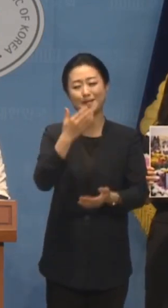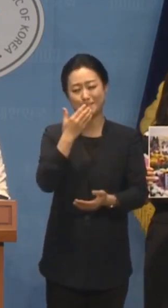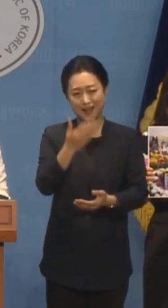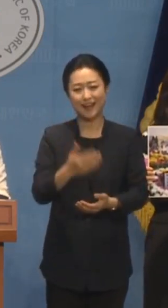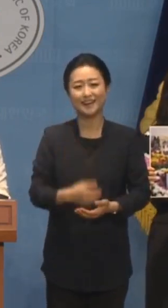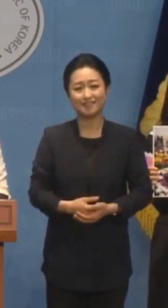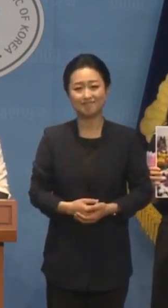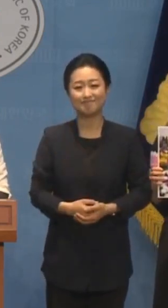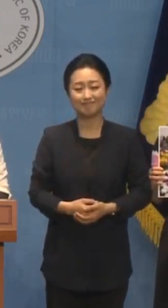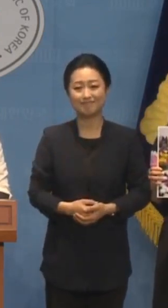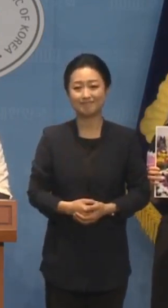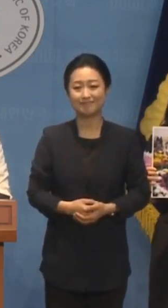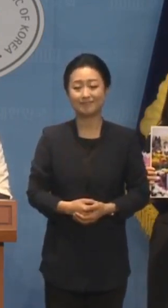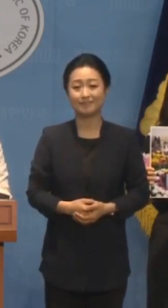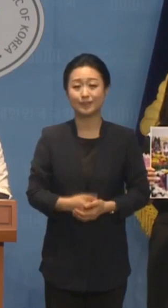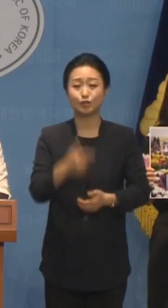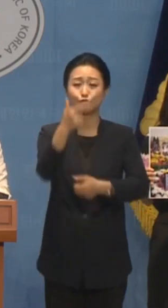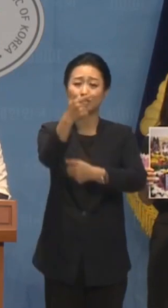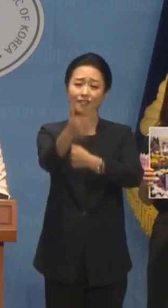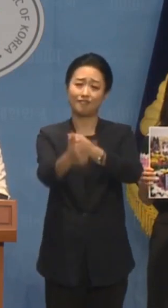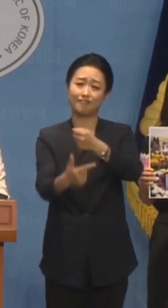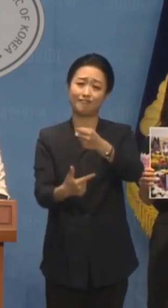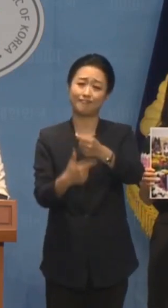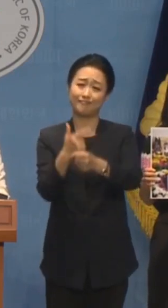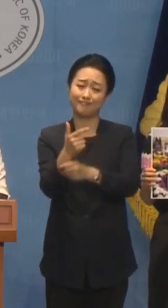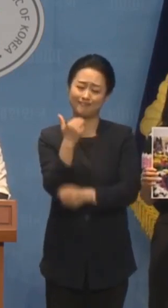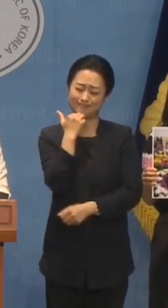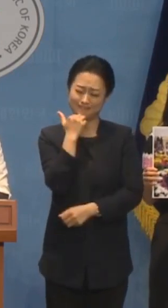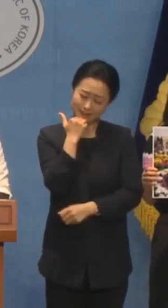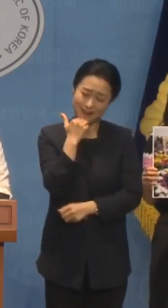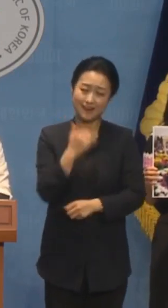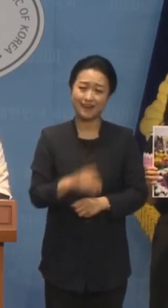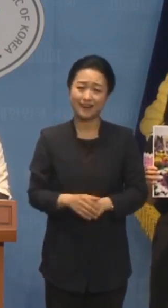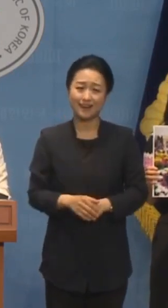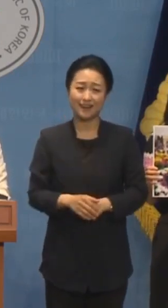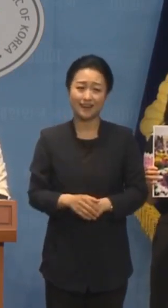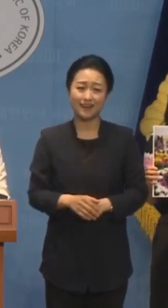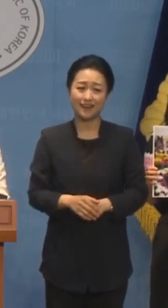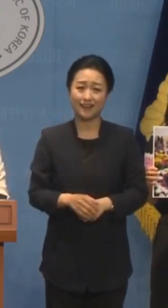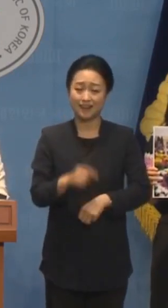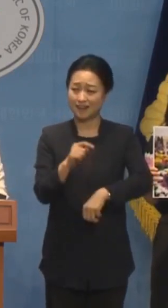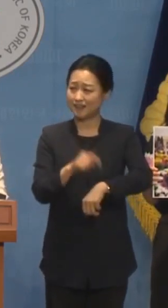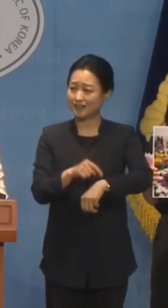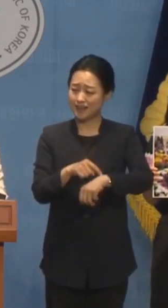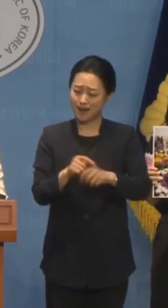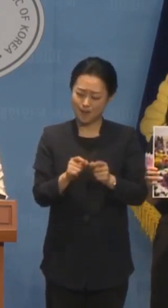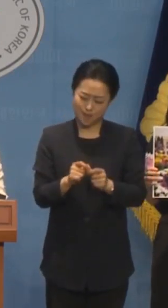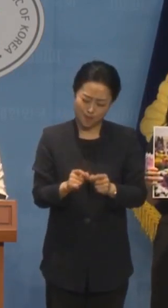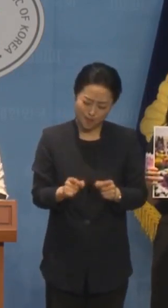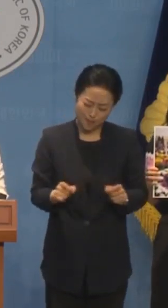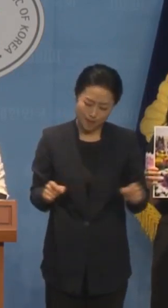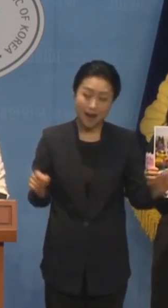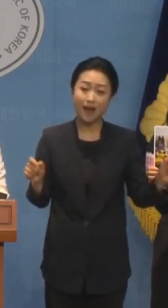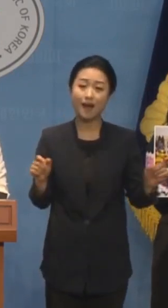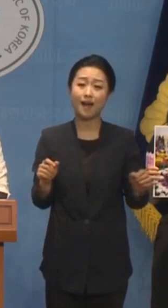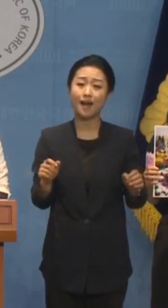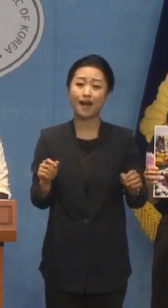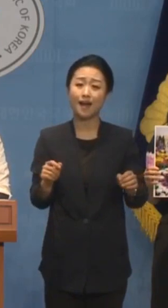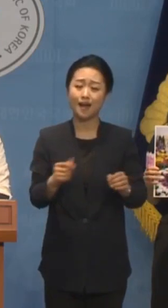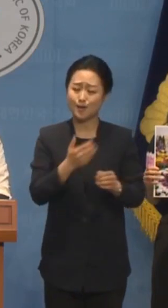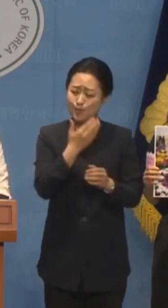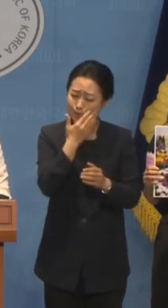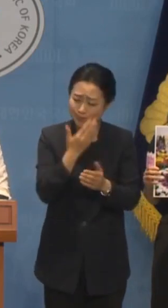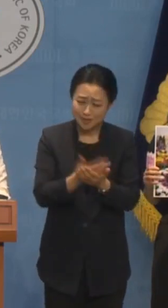예정입니다. 자그마치 6년이 걸렸습니다. 어떻게 이렇게 소중한 법이 통과되는데